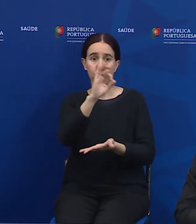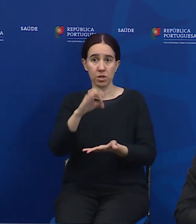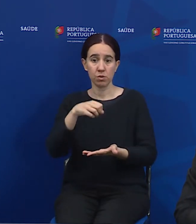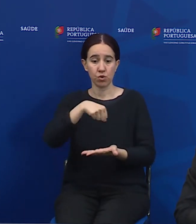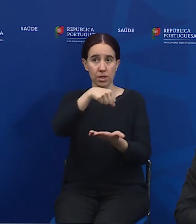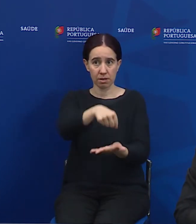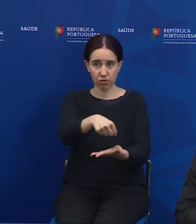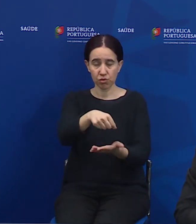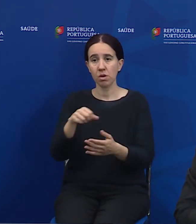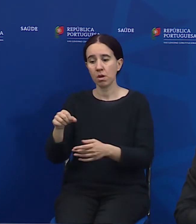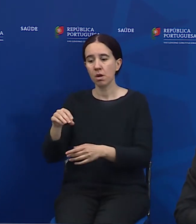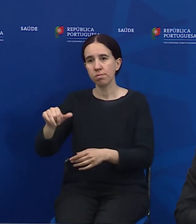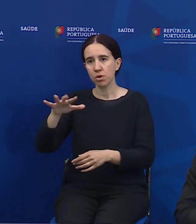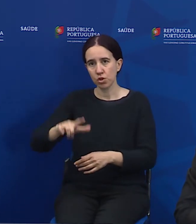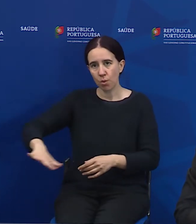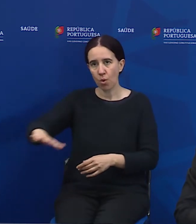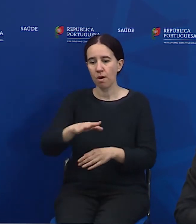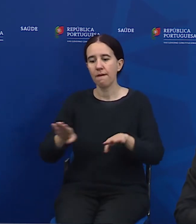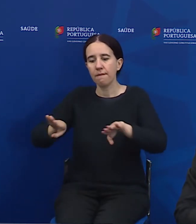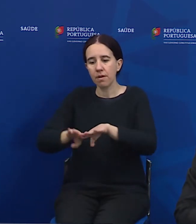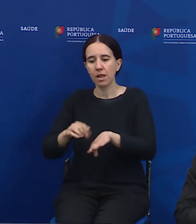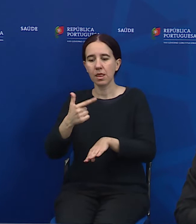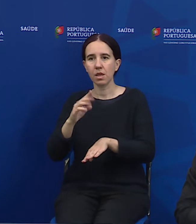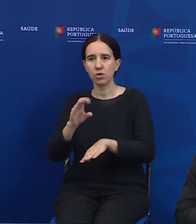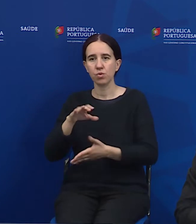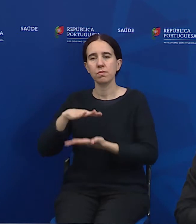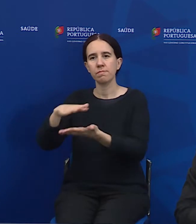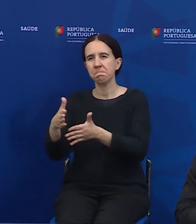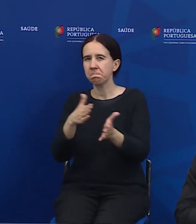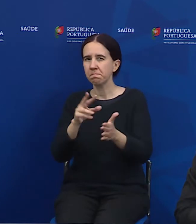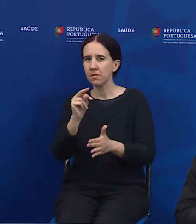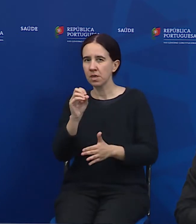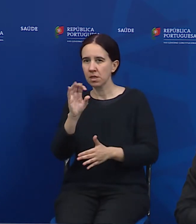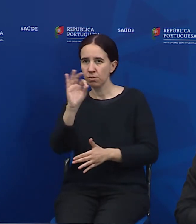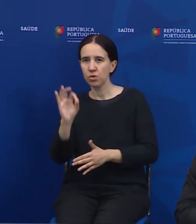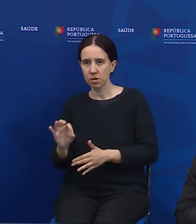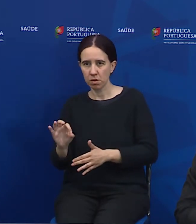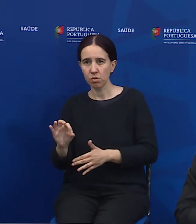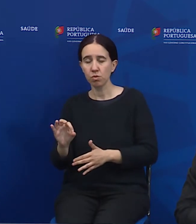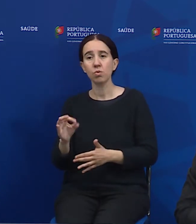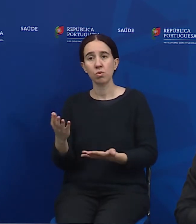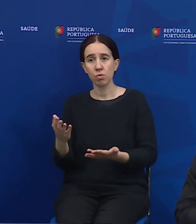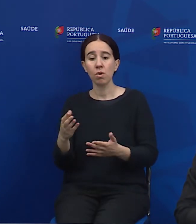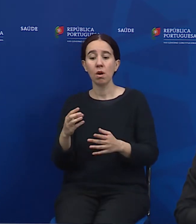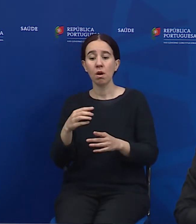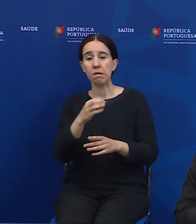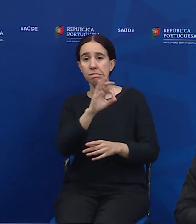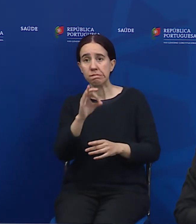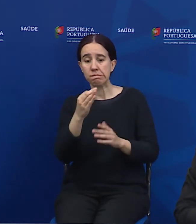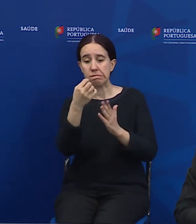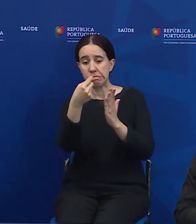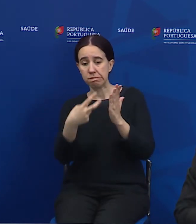dos kits região de lisboa e vale do tejo recebeu cerca de trinta por cento sendo a restante